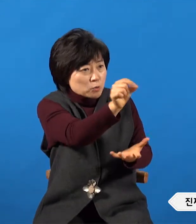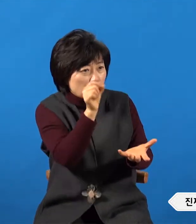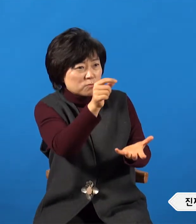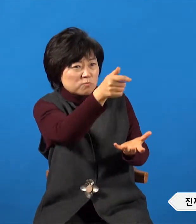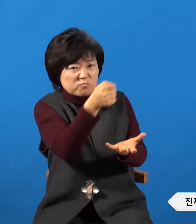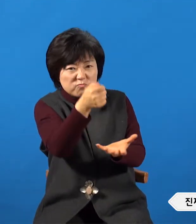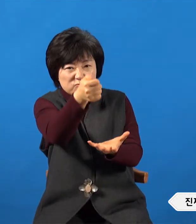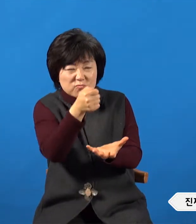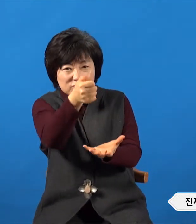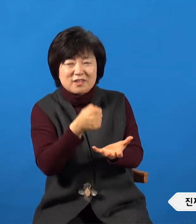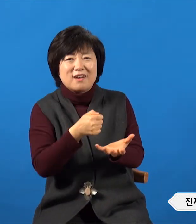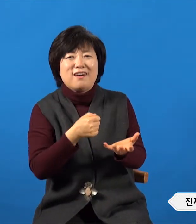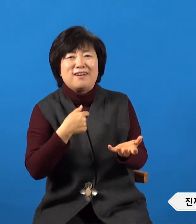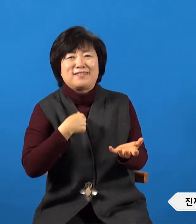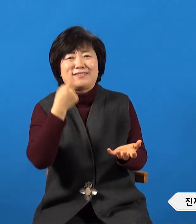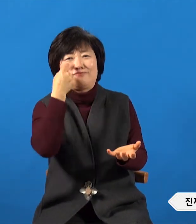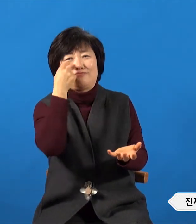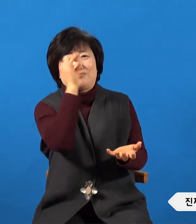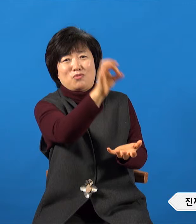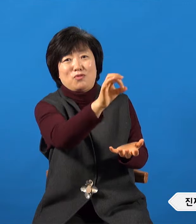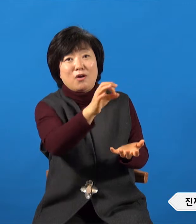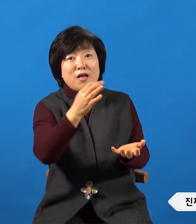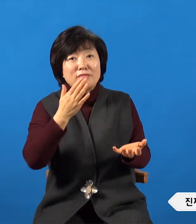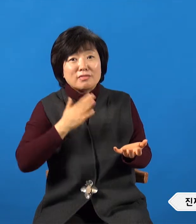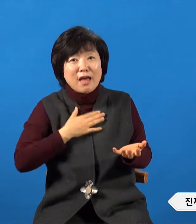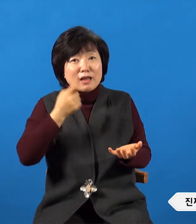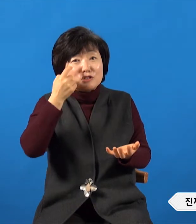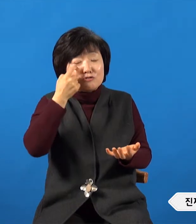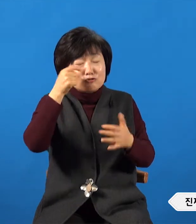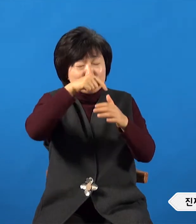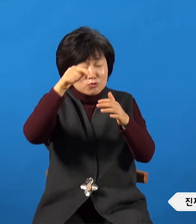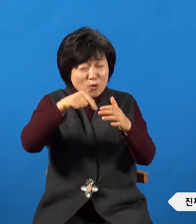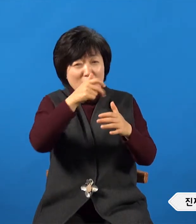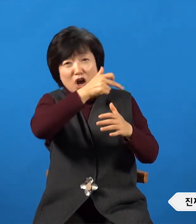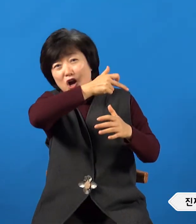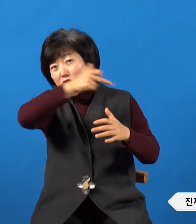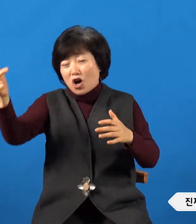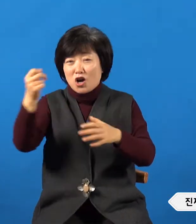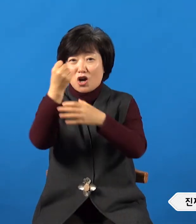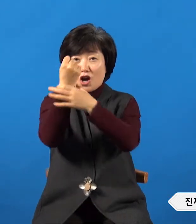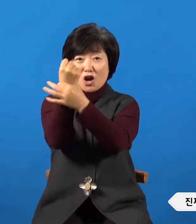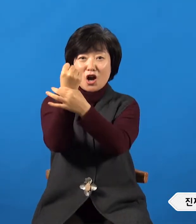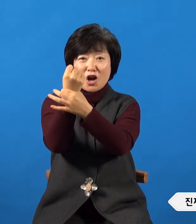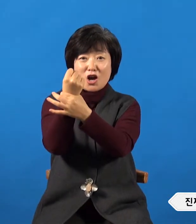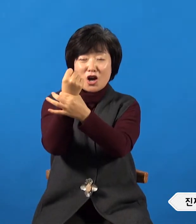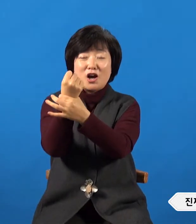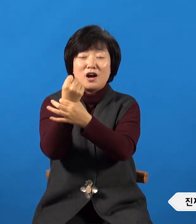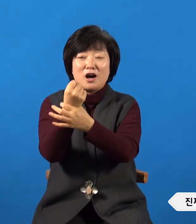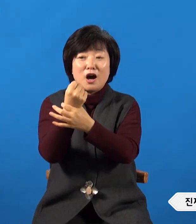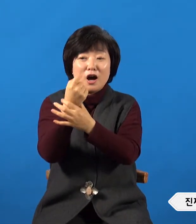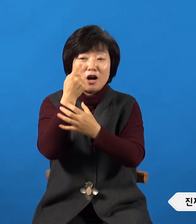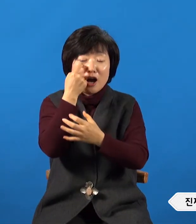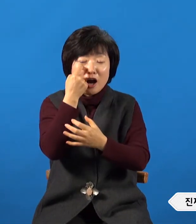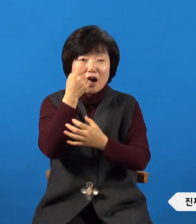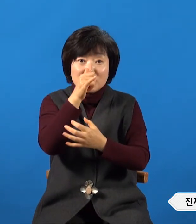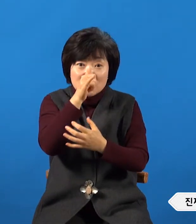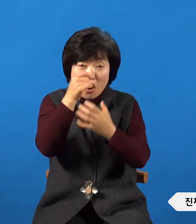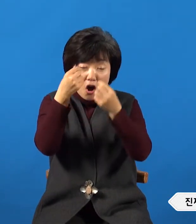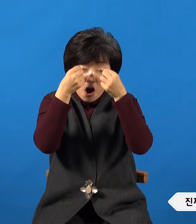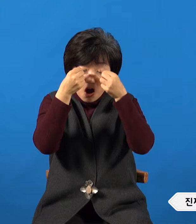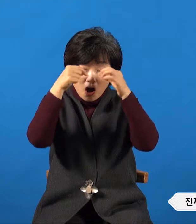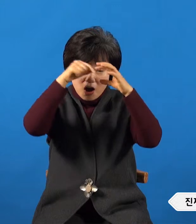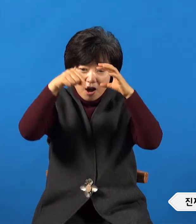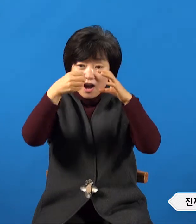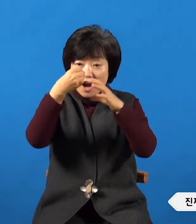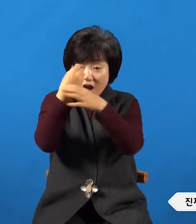뭡니까? 잘 보일 뿐만 아니라 내 눈에는 들보가 있는데 들보는 보지 못한다라고